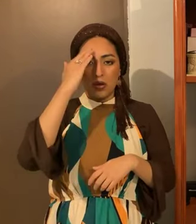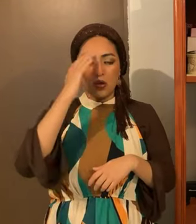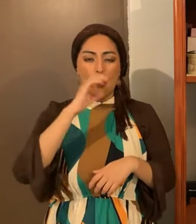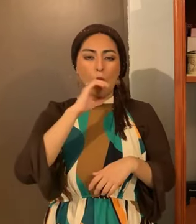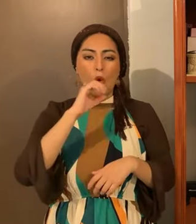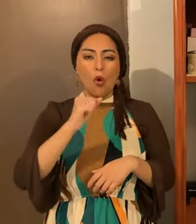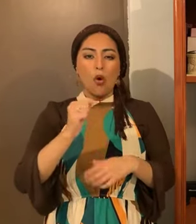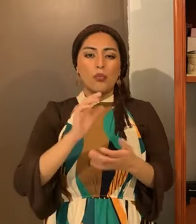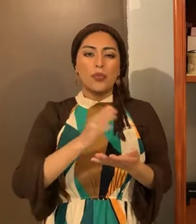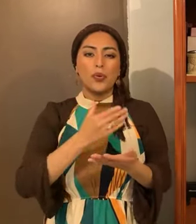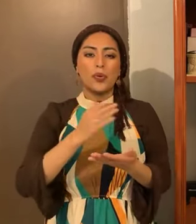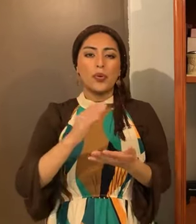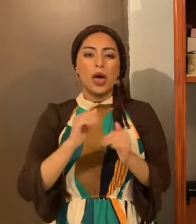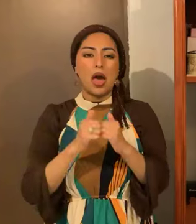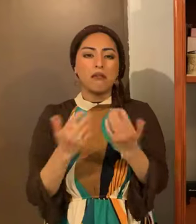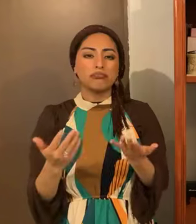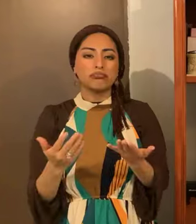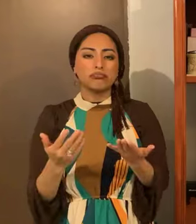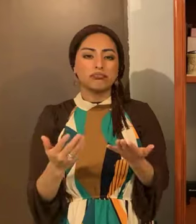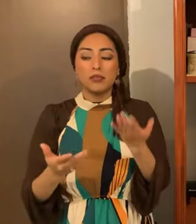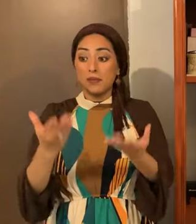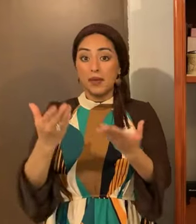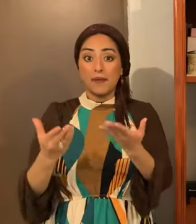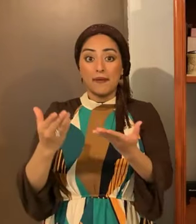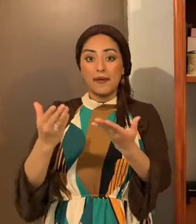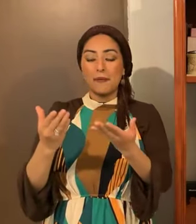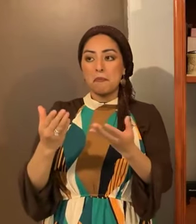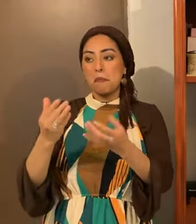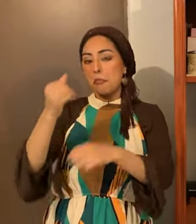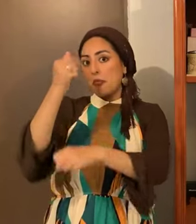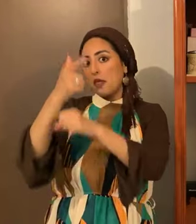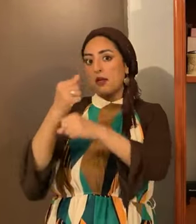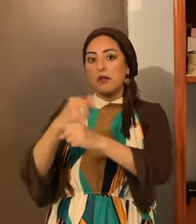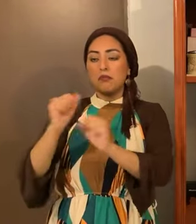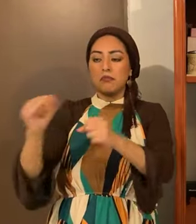porque alguien podría decir, bueno, ¿y yo cómo puedo